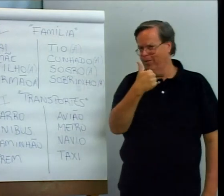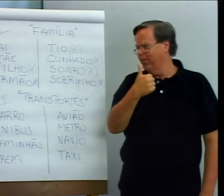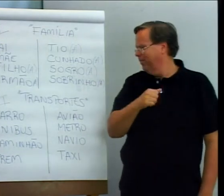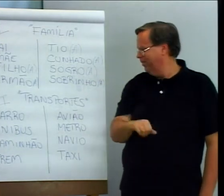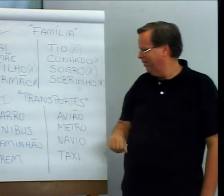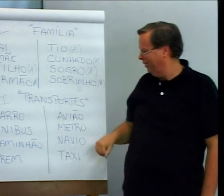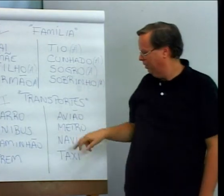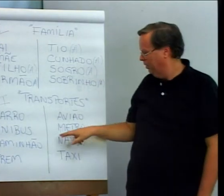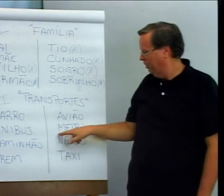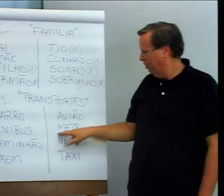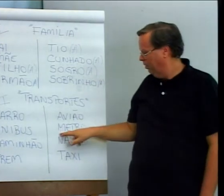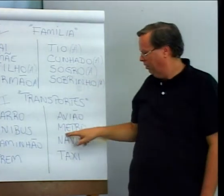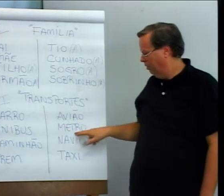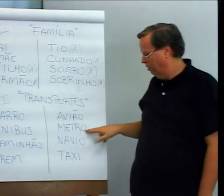Avião, tudo bem?